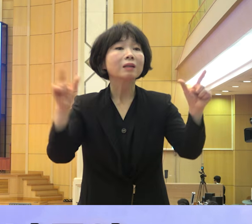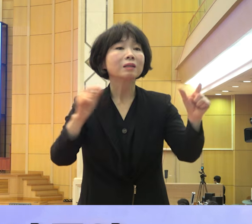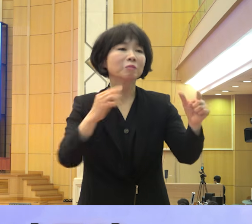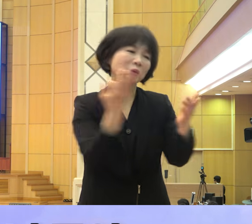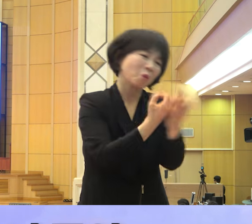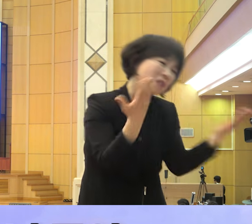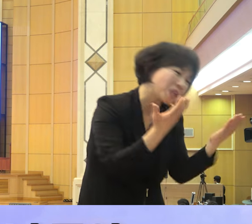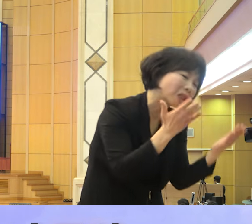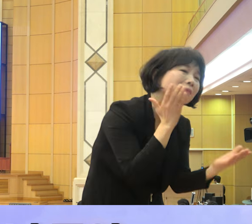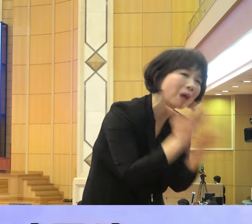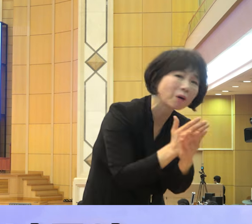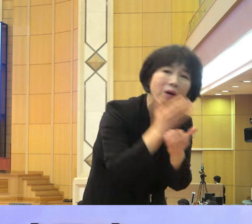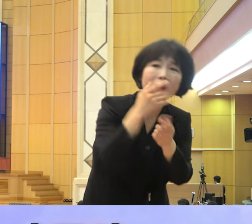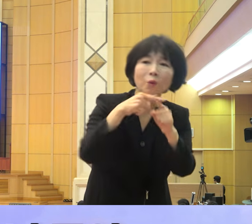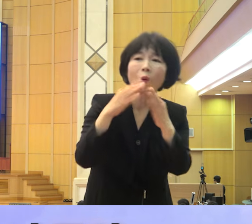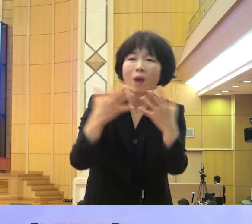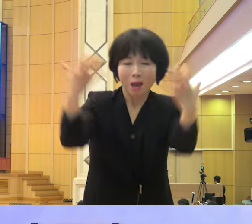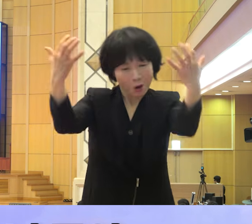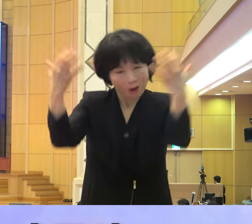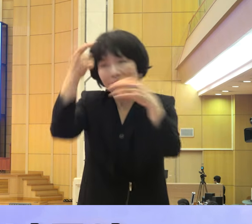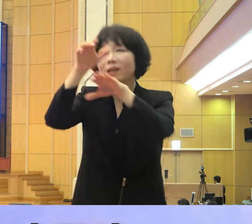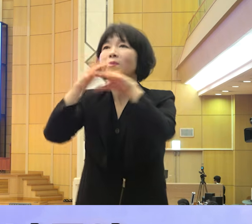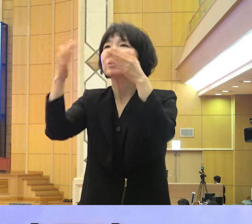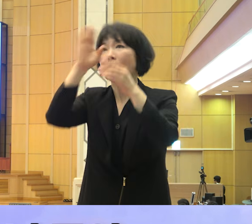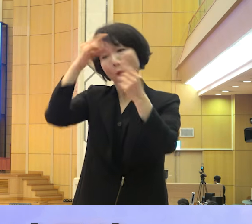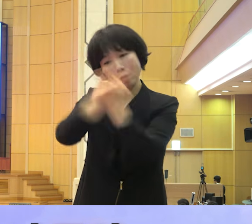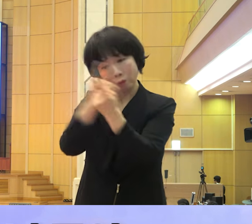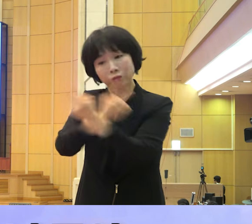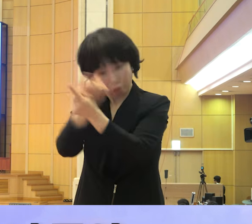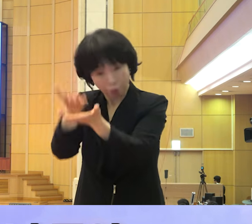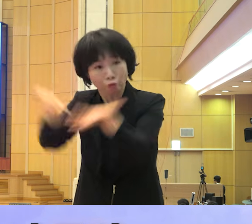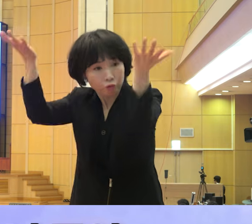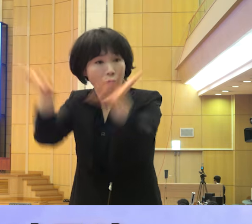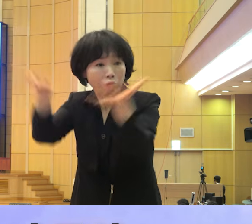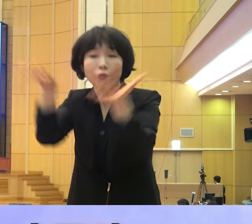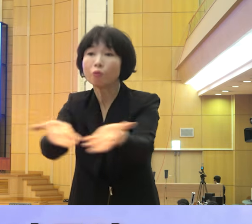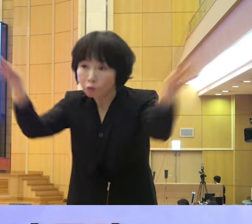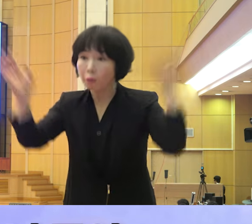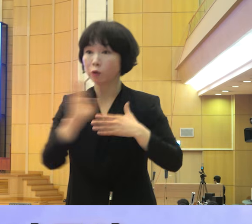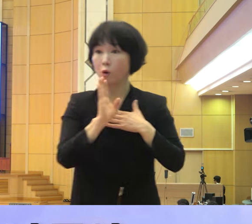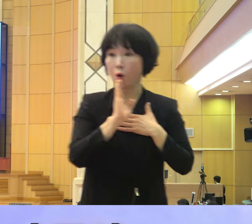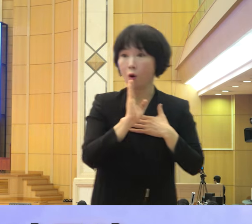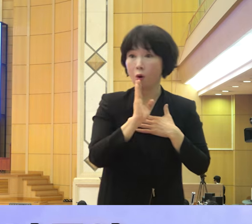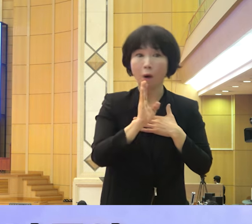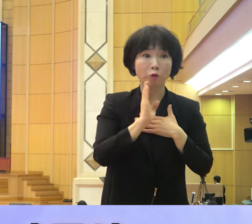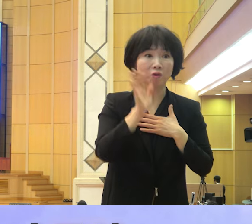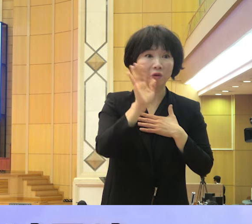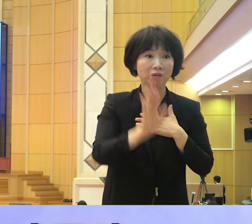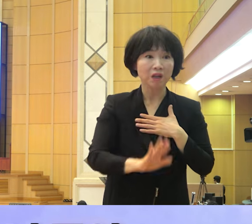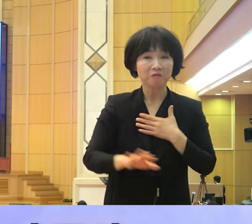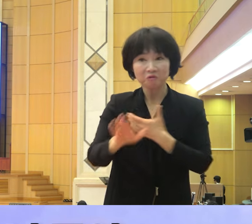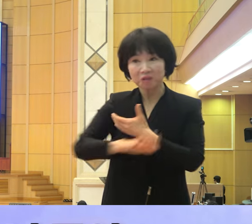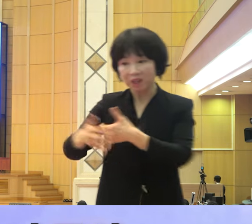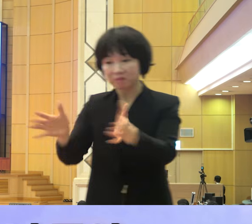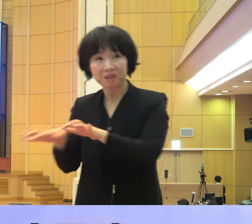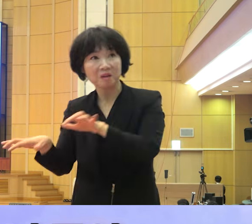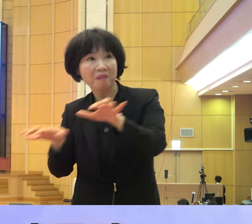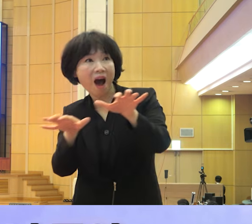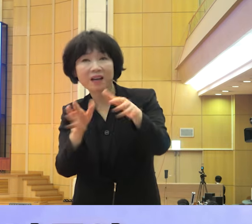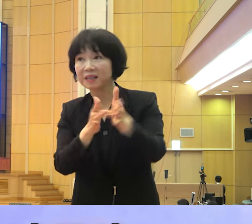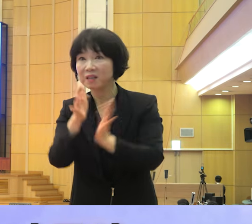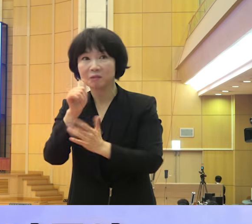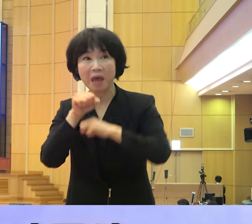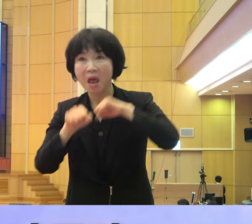병 고치고 기도해주고 뭐 이런 것도 하지 말라는 거 아니잖아요. 그런데 그런 거 했다고 안식일 범했다고